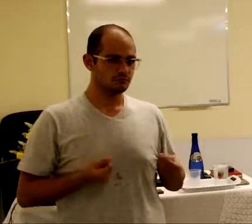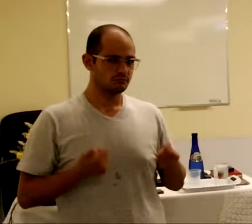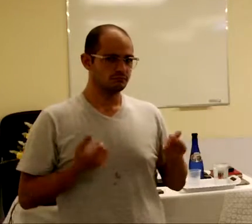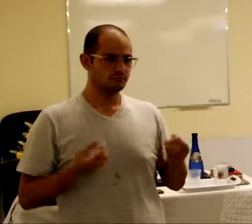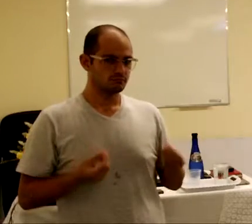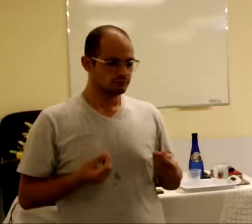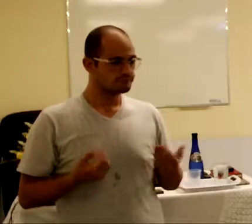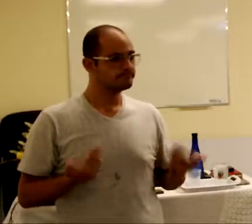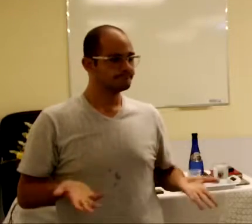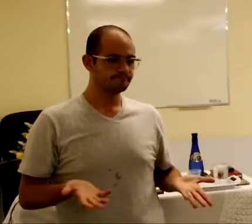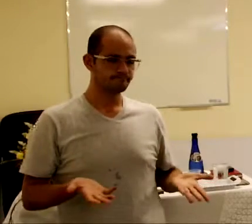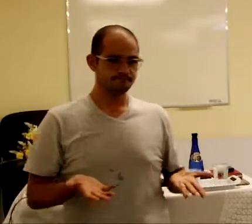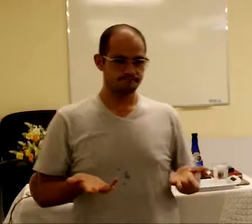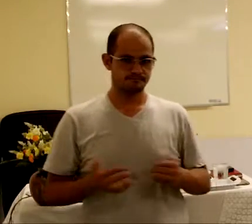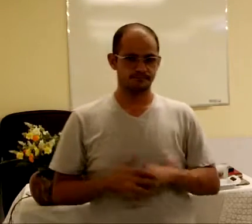E aí?